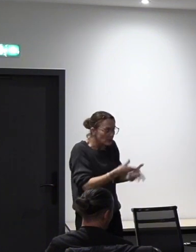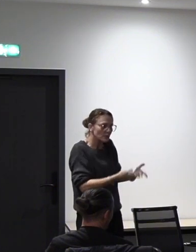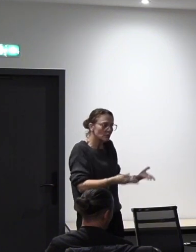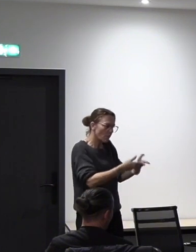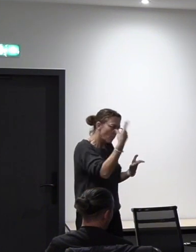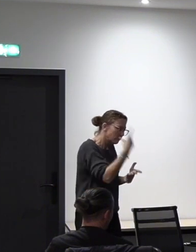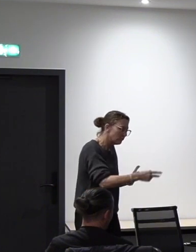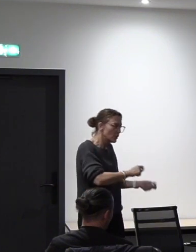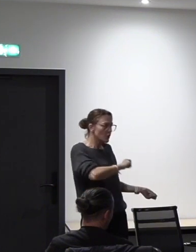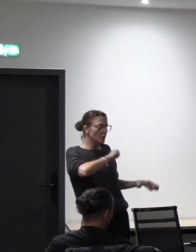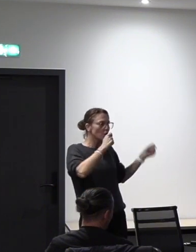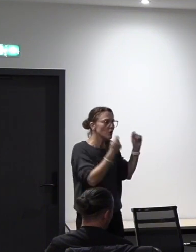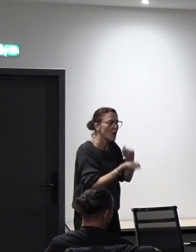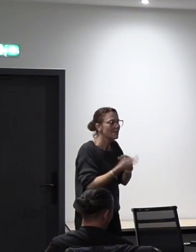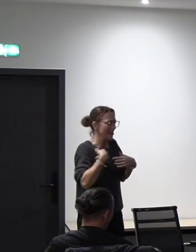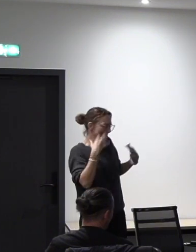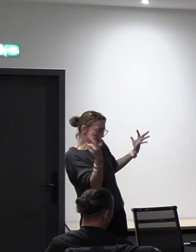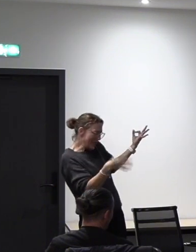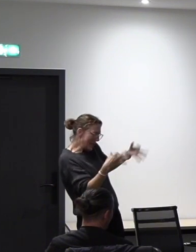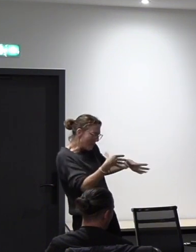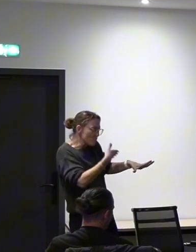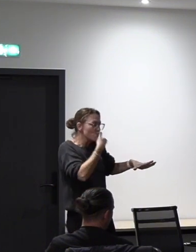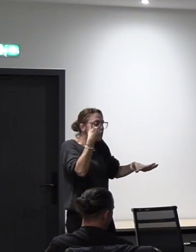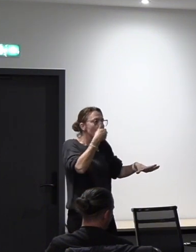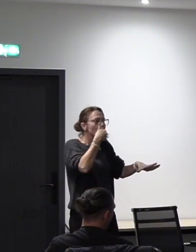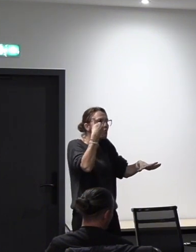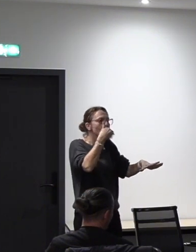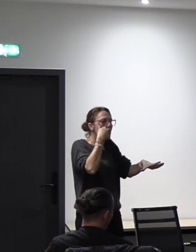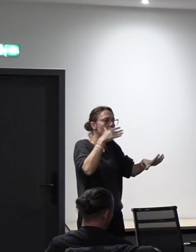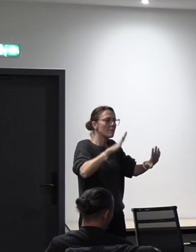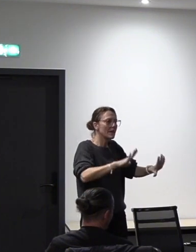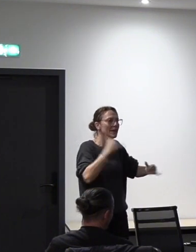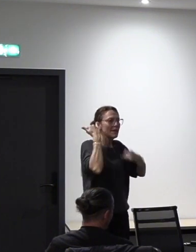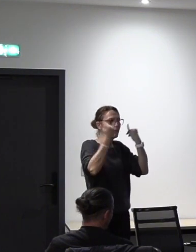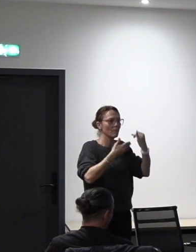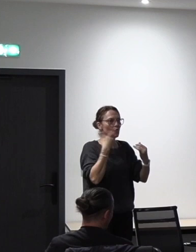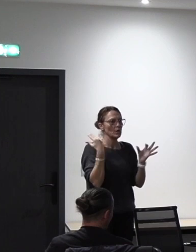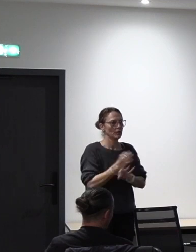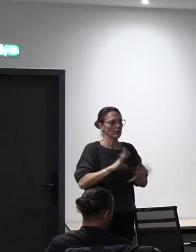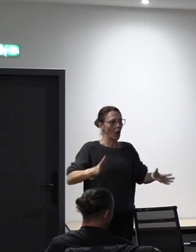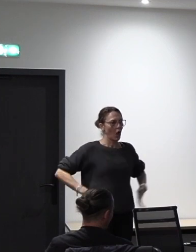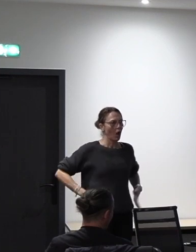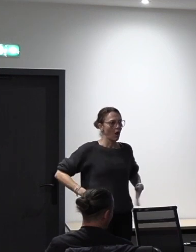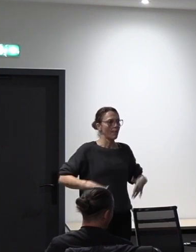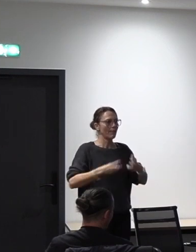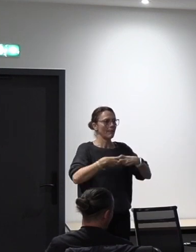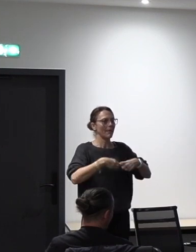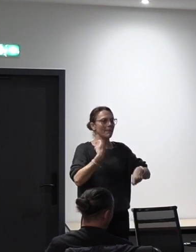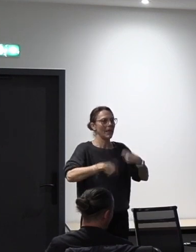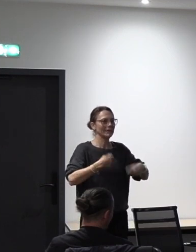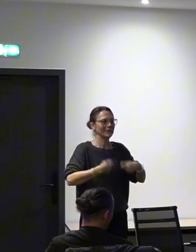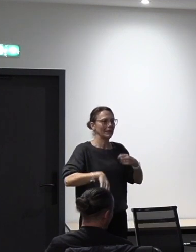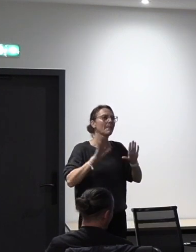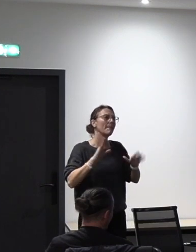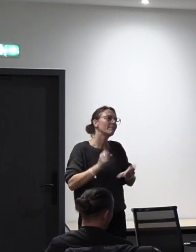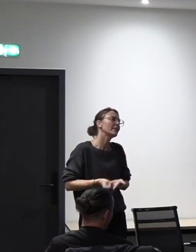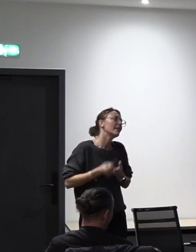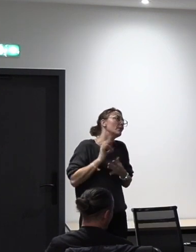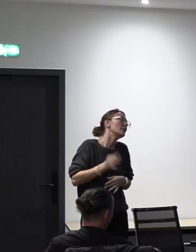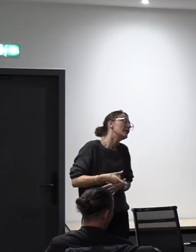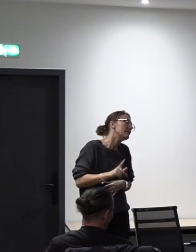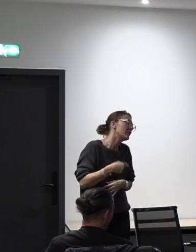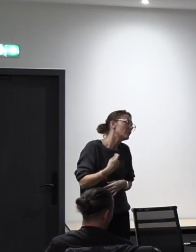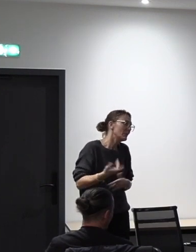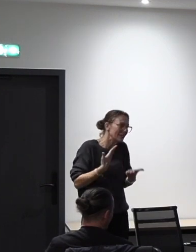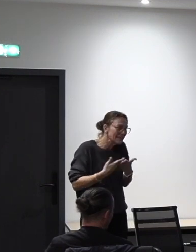on rêve, on les améliore autant qu'on peut. Mais je vous rappelle qu'il vaut mieux ne pas avoir de prothèse qu'en avoir une, même si la prothèse rend le service, évidemment, etc.